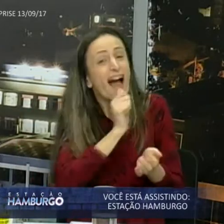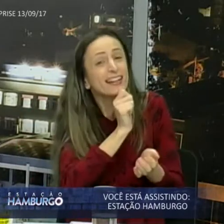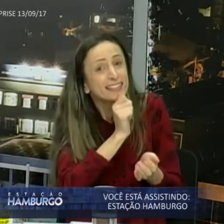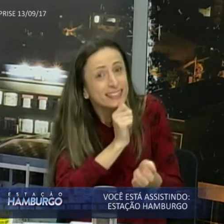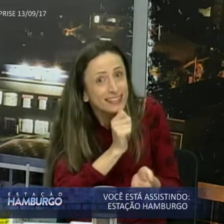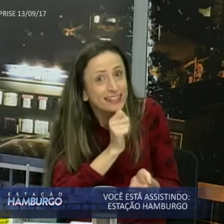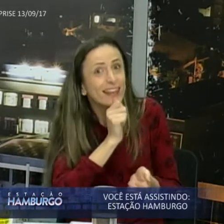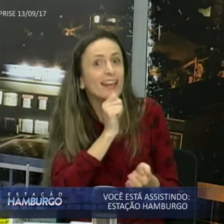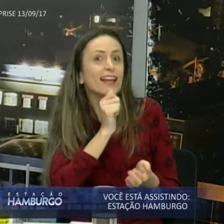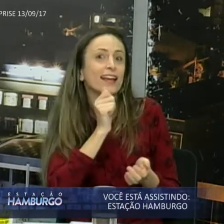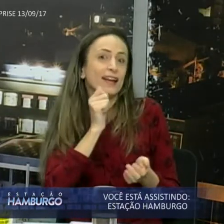ainda hoje,